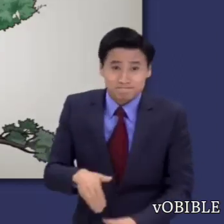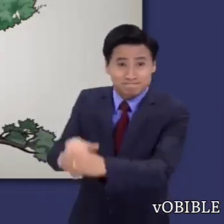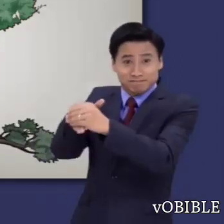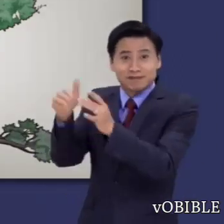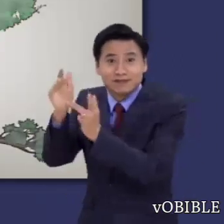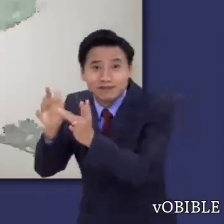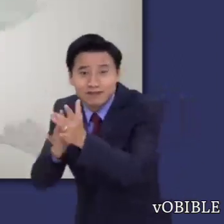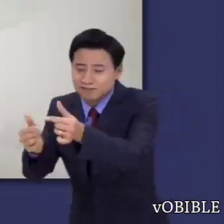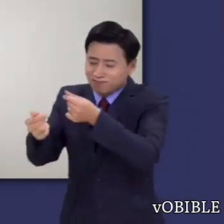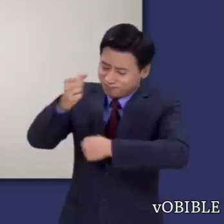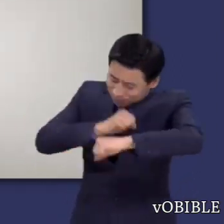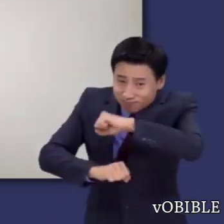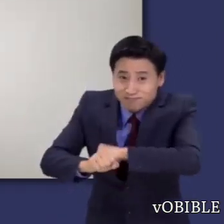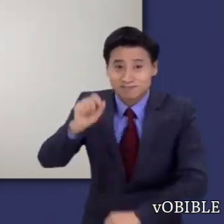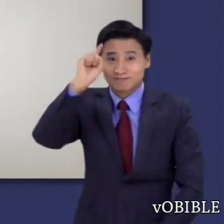枝子。